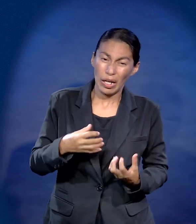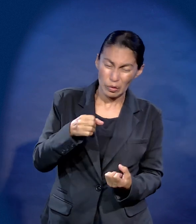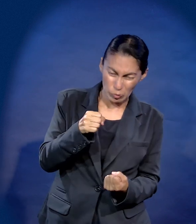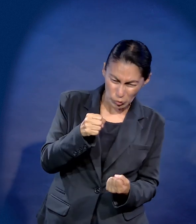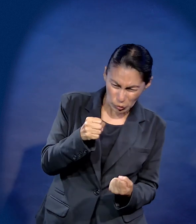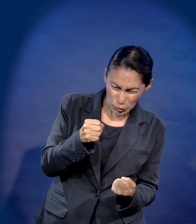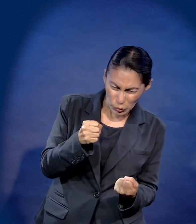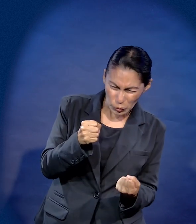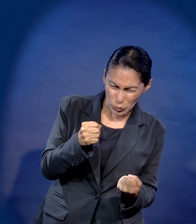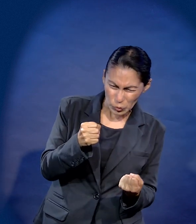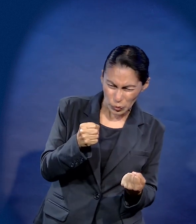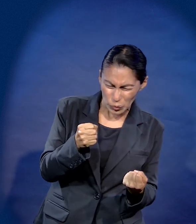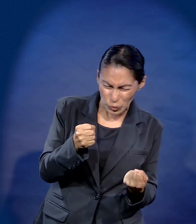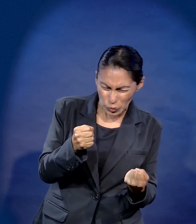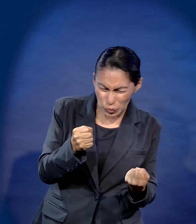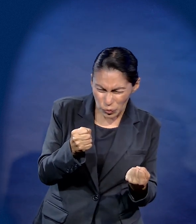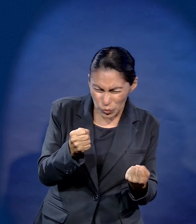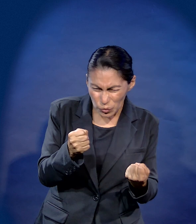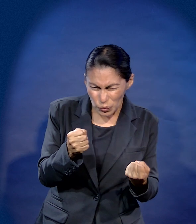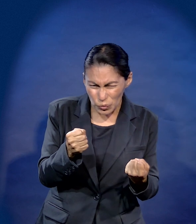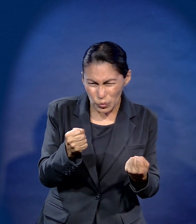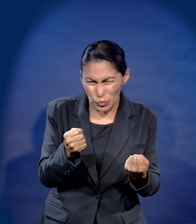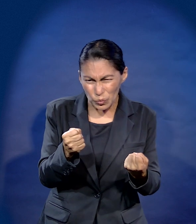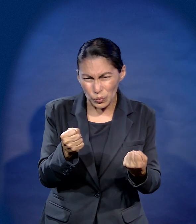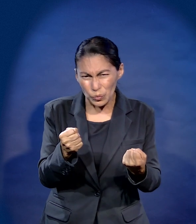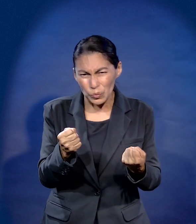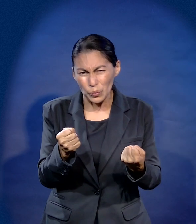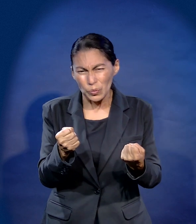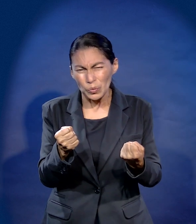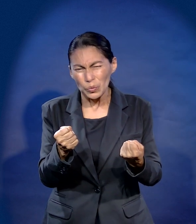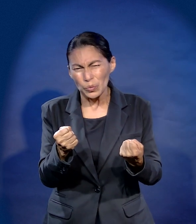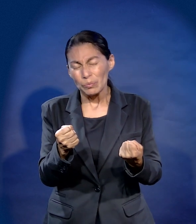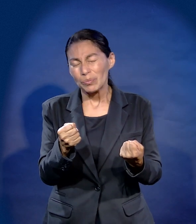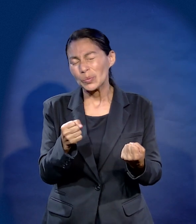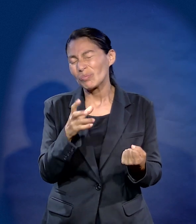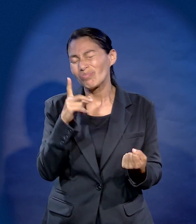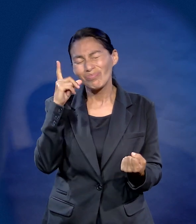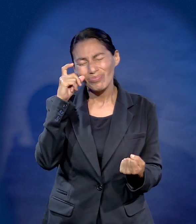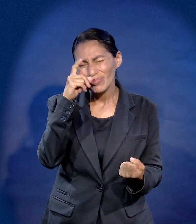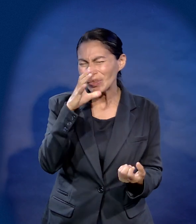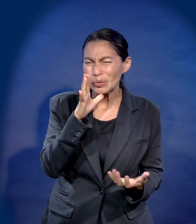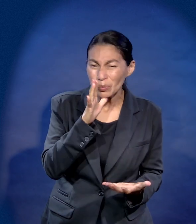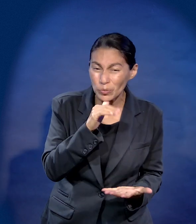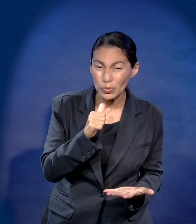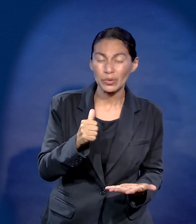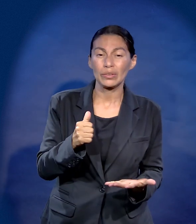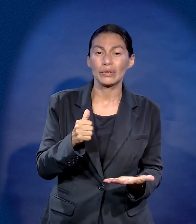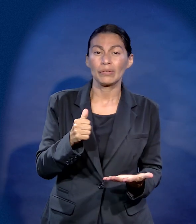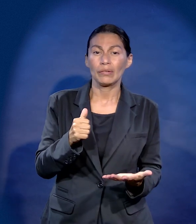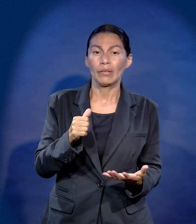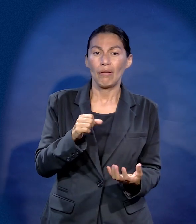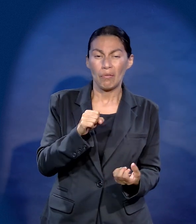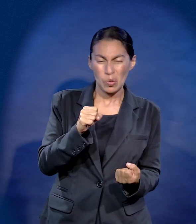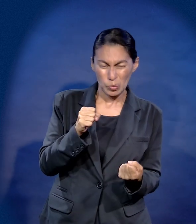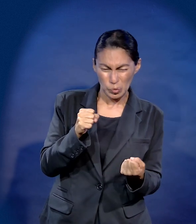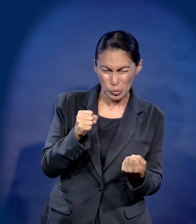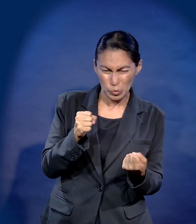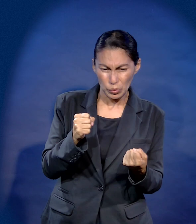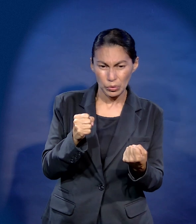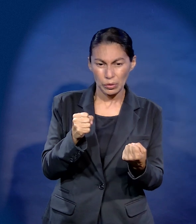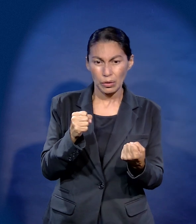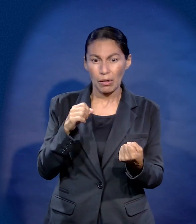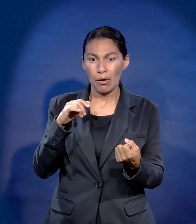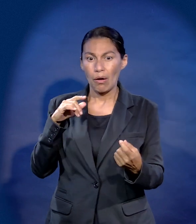gritando, tratando de levantar con todas sus fuerzas el morro del avión, con todas sus fuerzas manualmente, pero no lo logran.